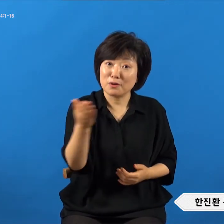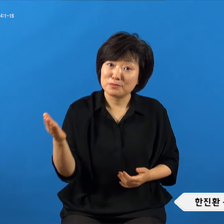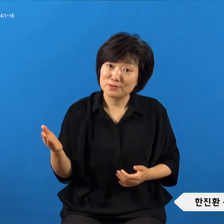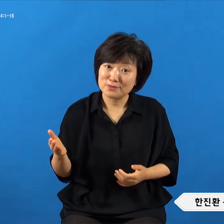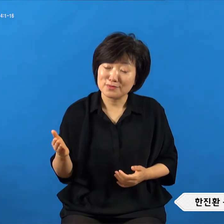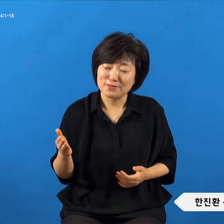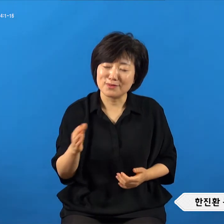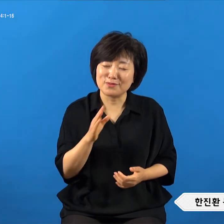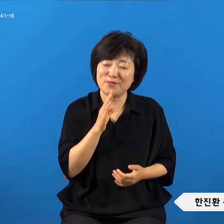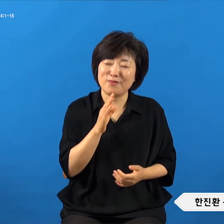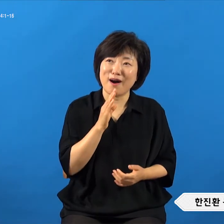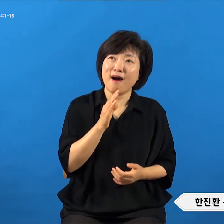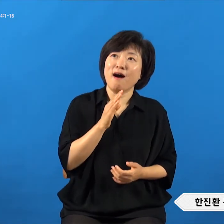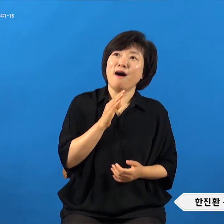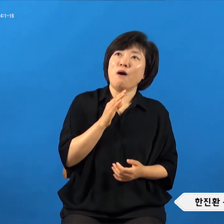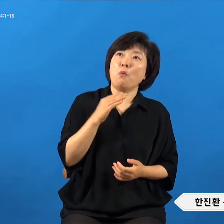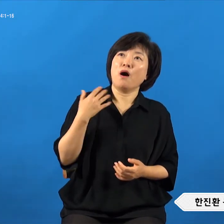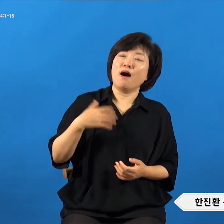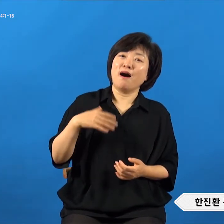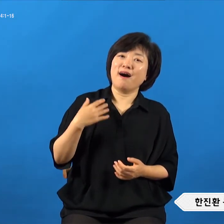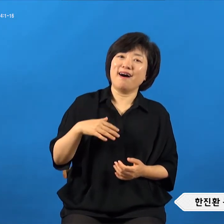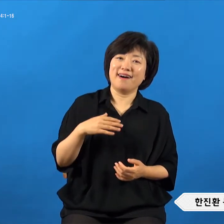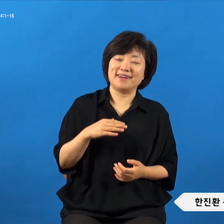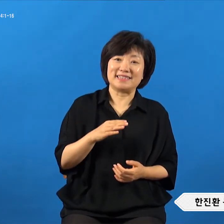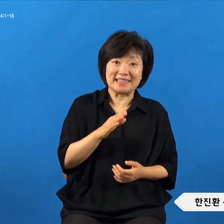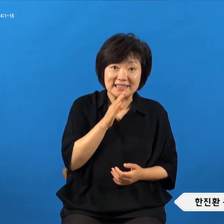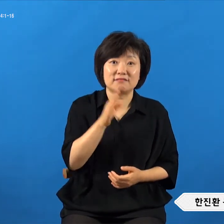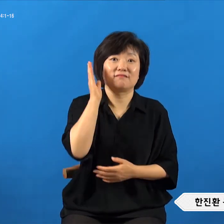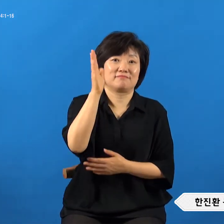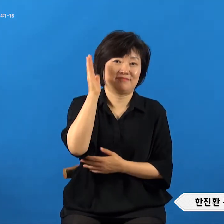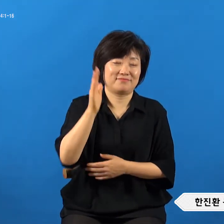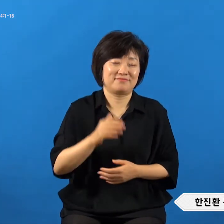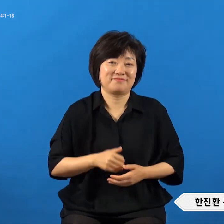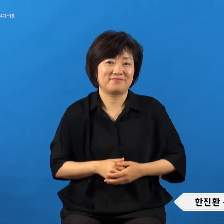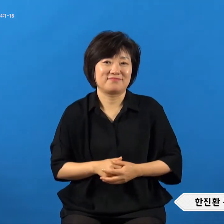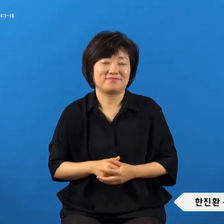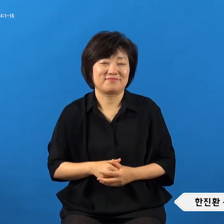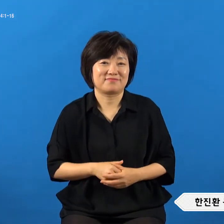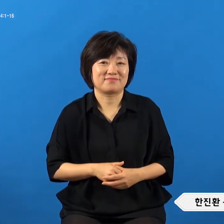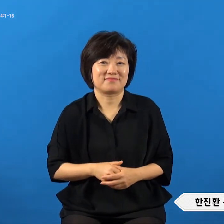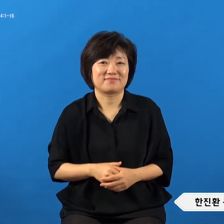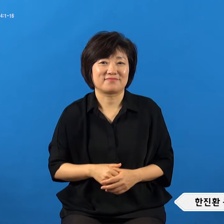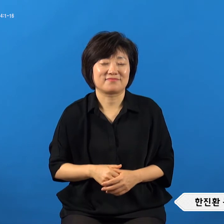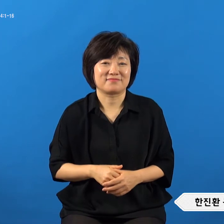여러분 귀에는 전설 같은 얘기로 들리겠는데 실제로 있었던 일입니다.